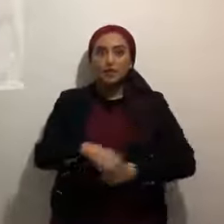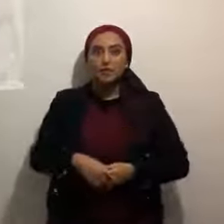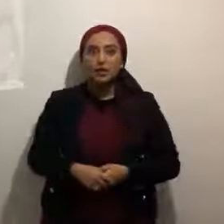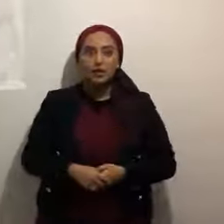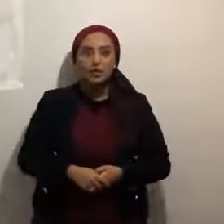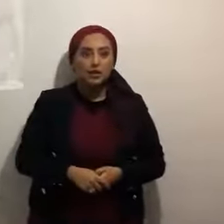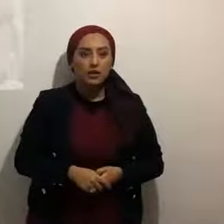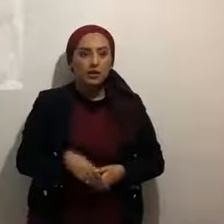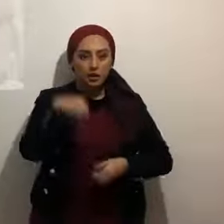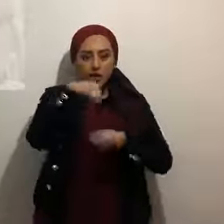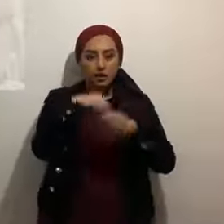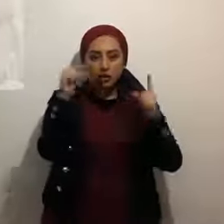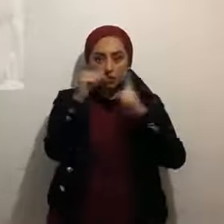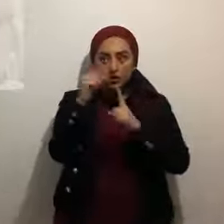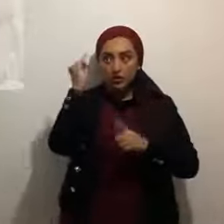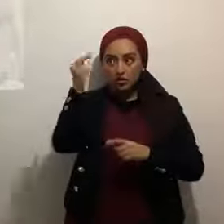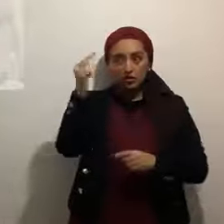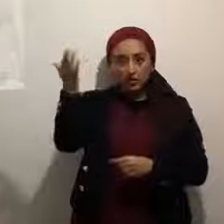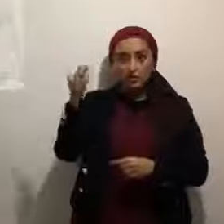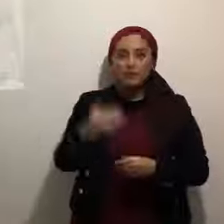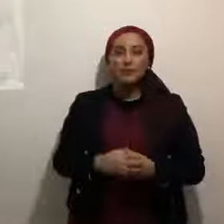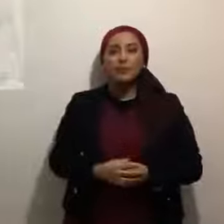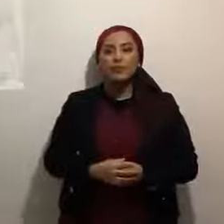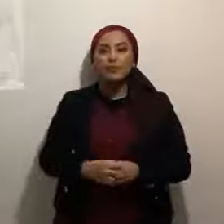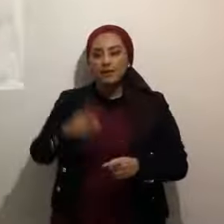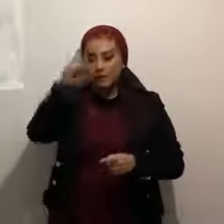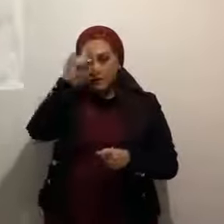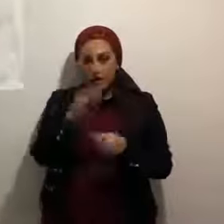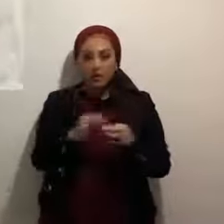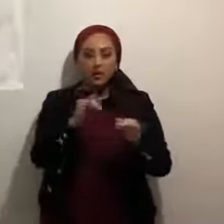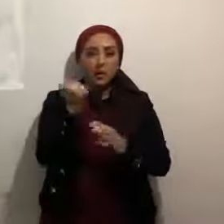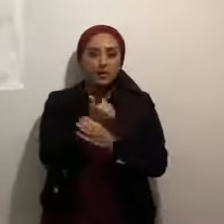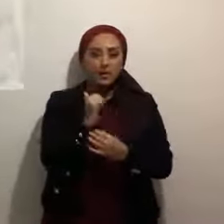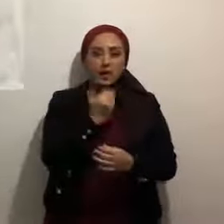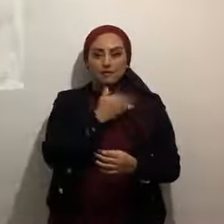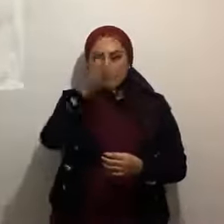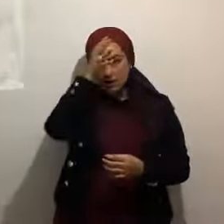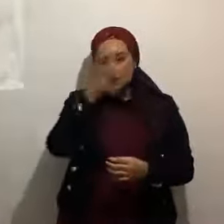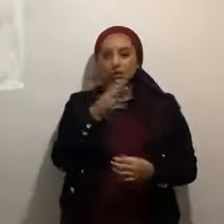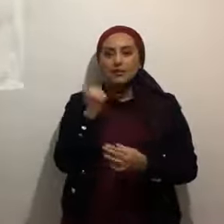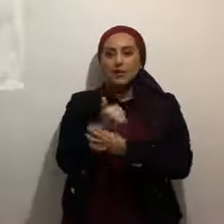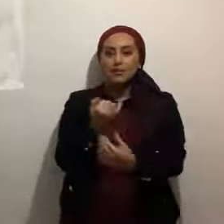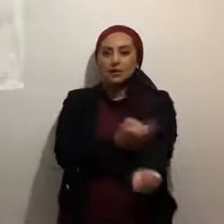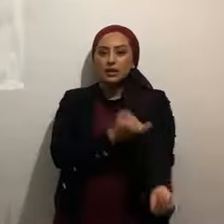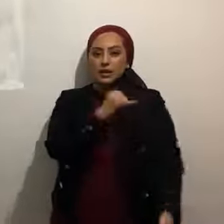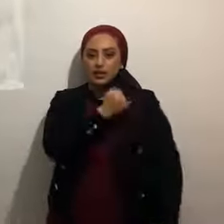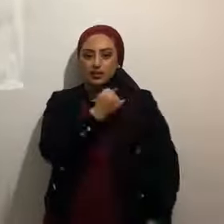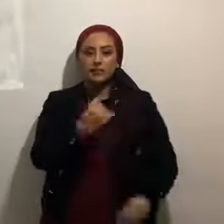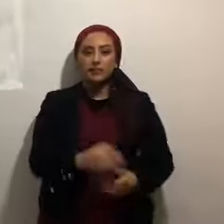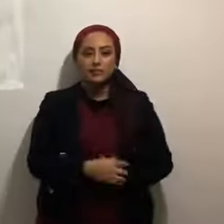en la palabra de Yahweh, en la fe, como Abraham, nuestros padres, Abraham, Isaac y Jacob.